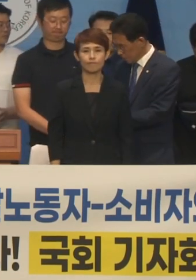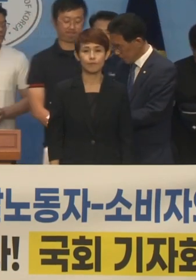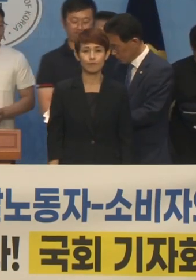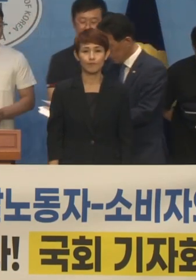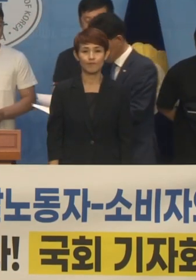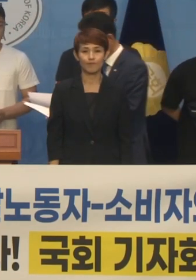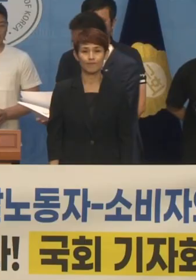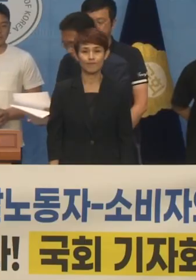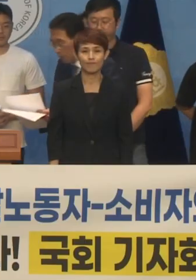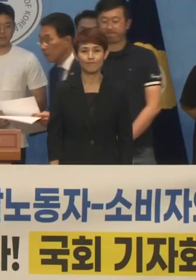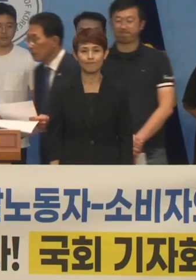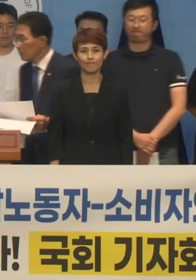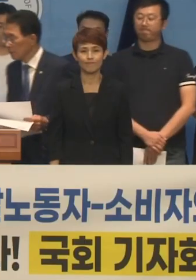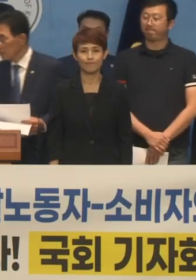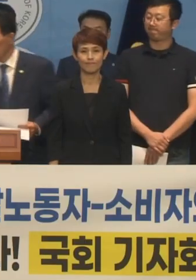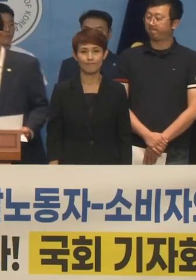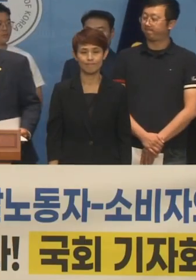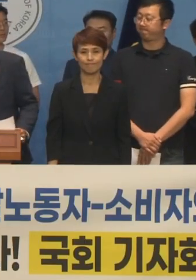다음번에